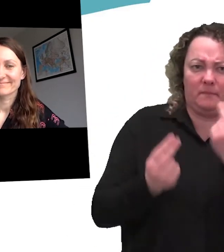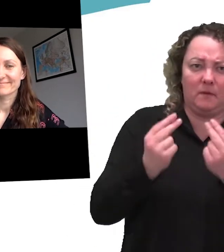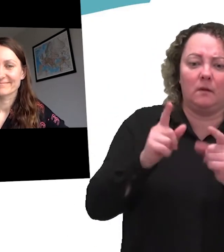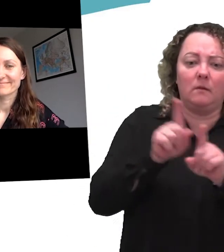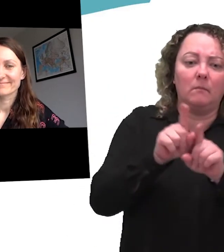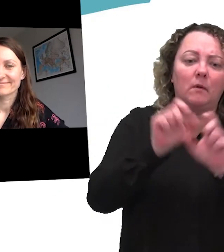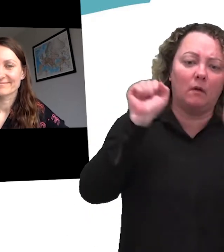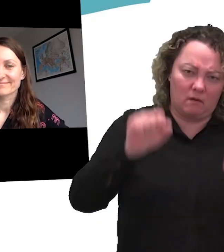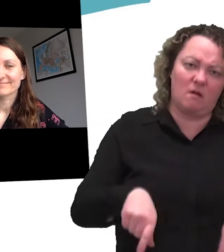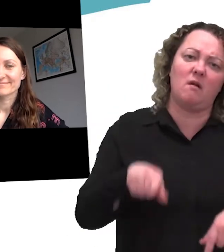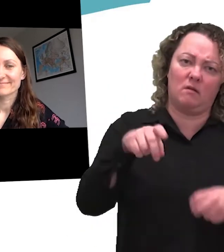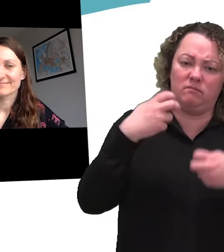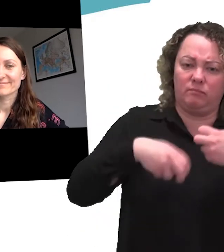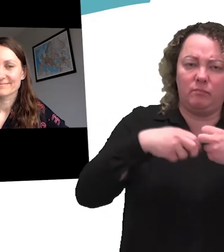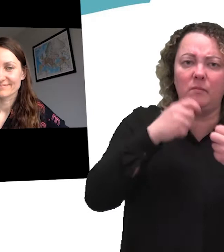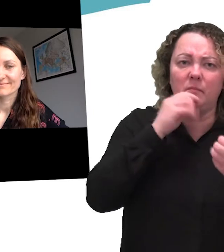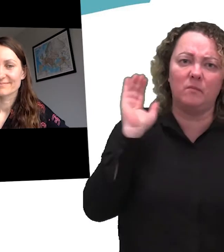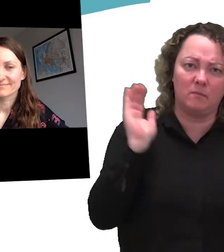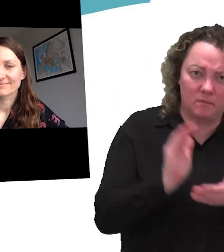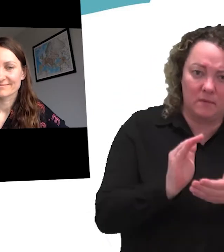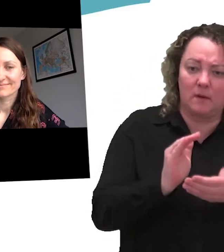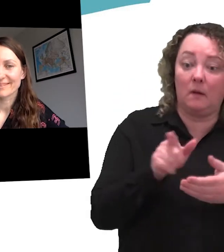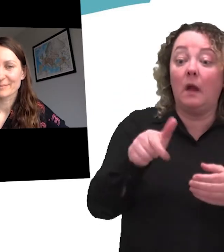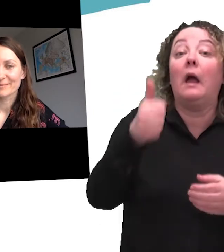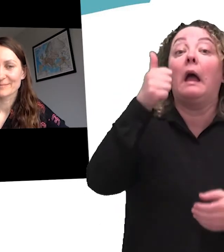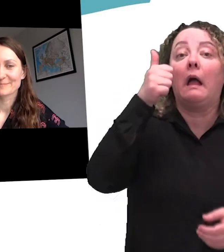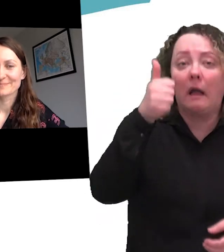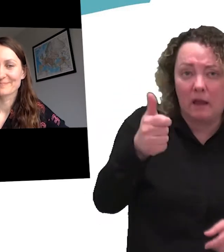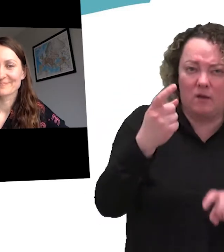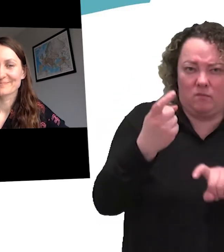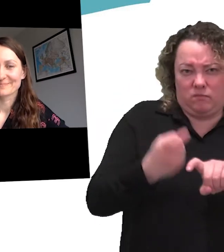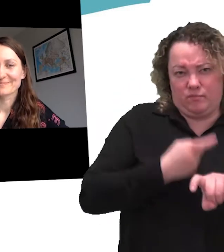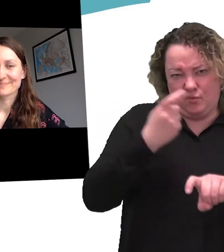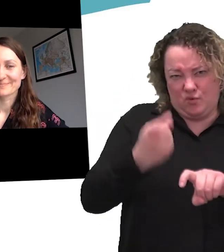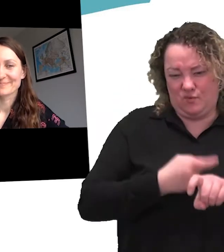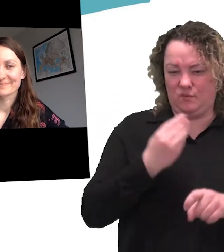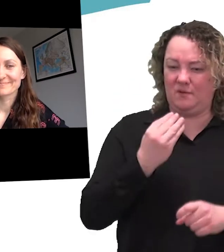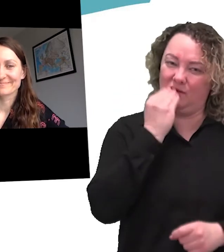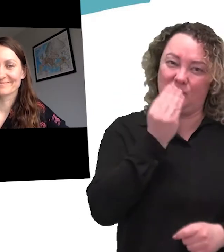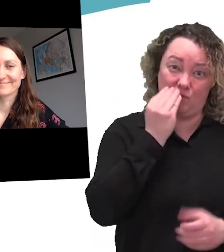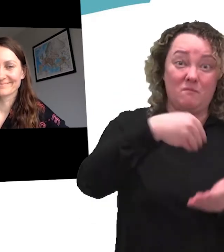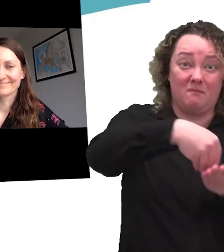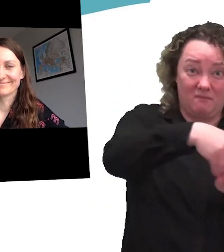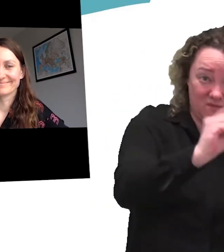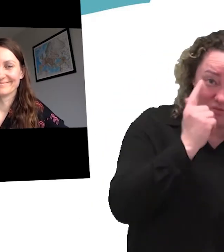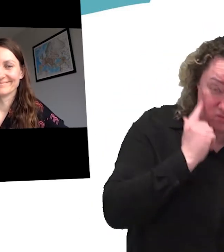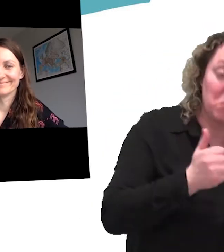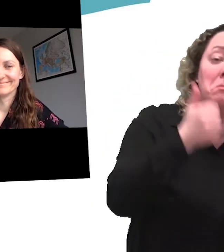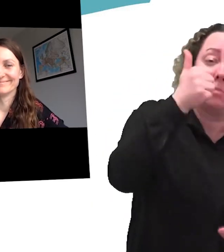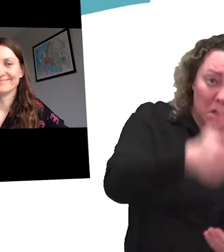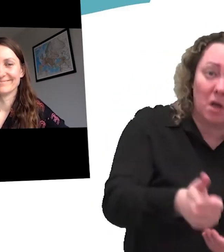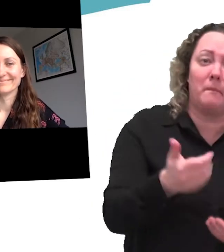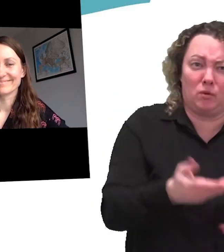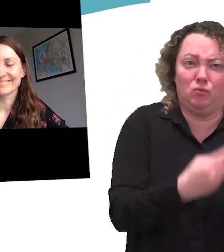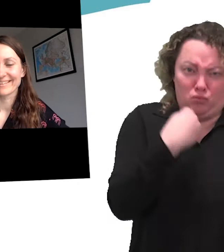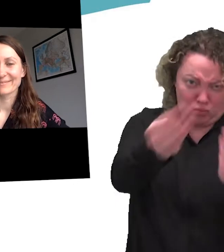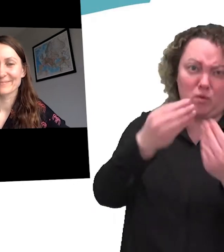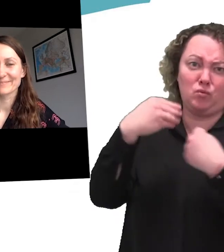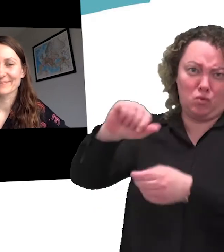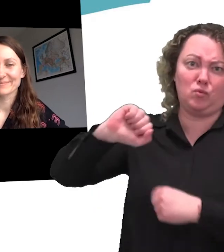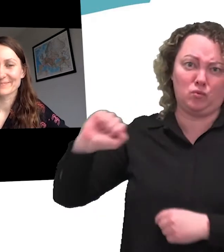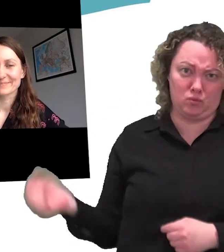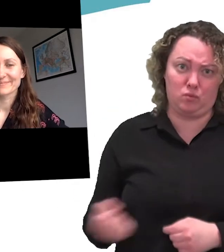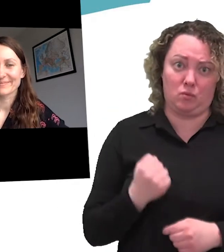pirk tos traškučius, bet pavaišim draugus. Taip. Tada dar ir draugam bus geras, bet jis nebesuvalgys viso to